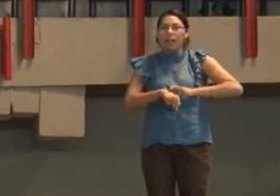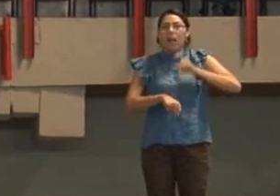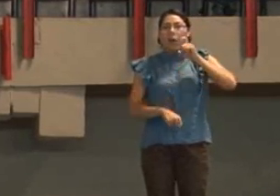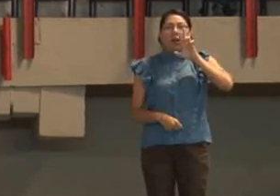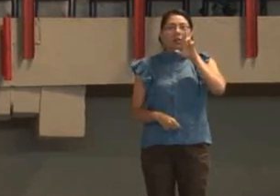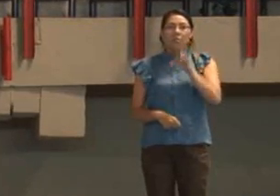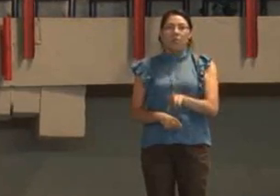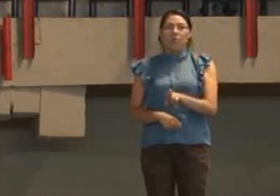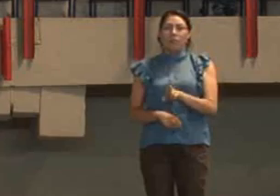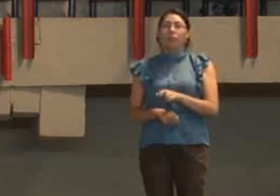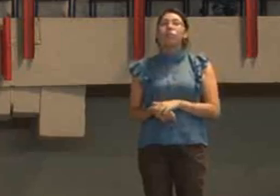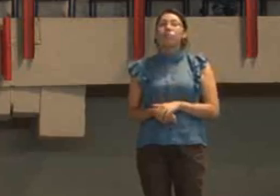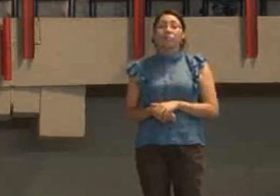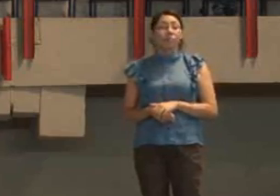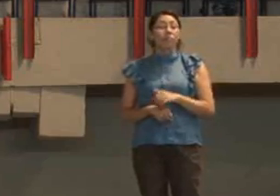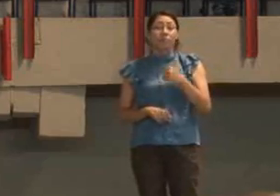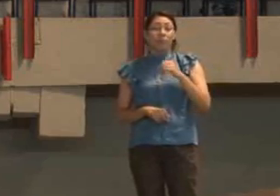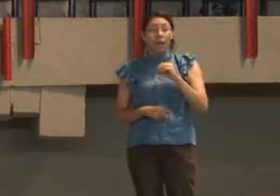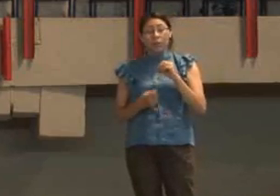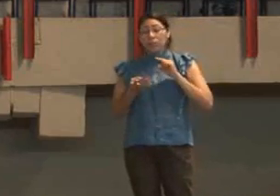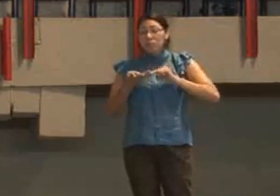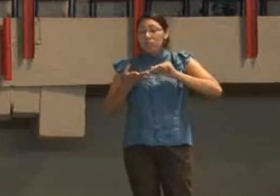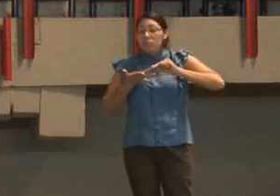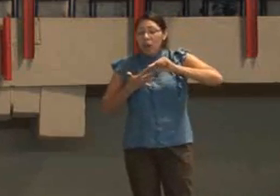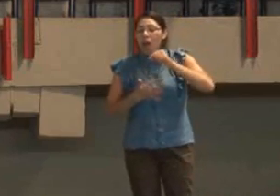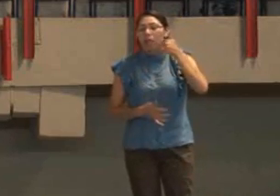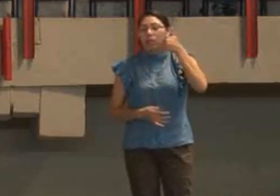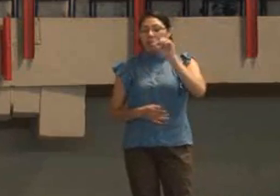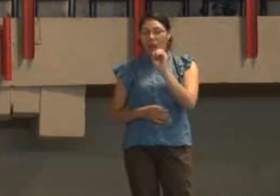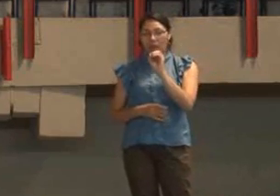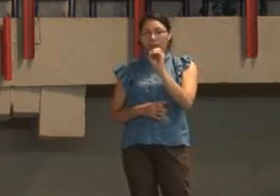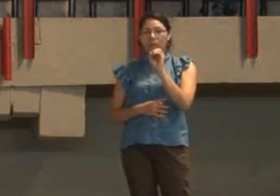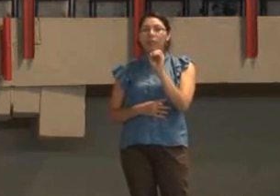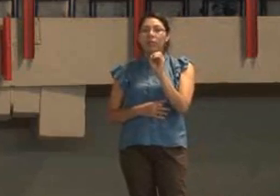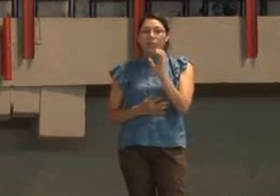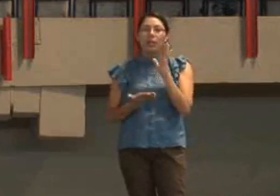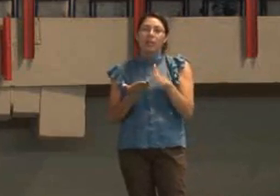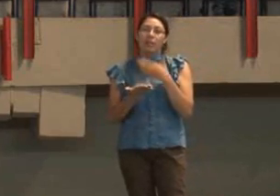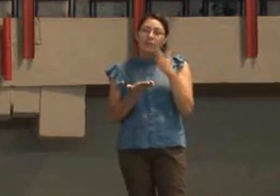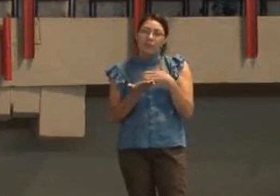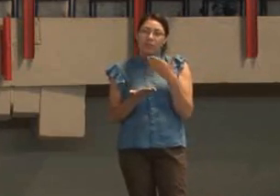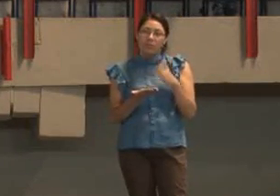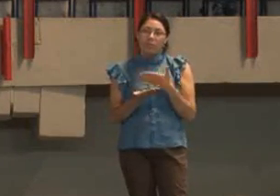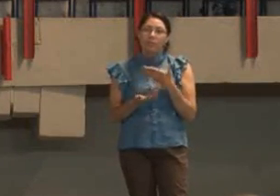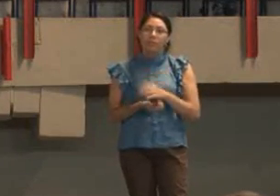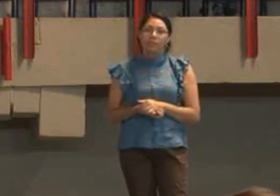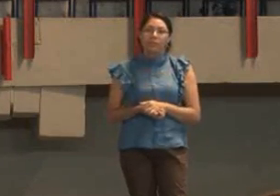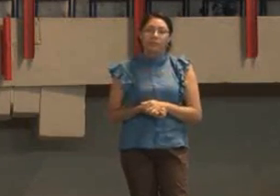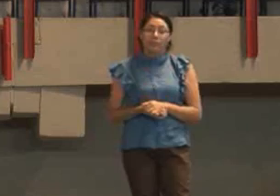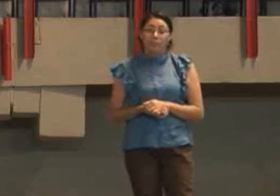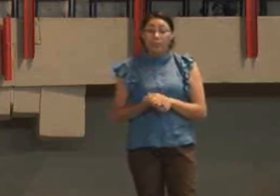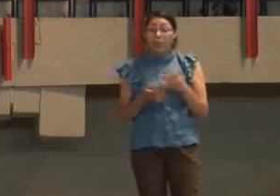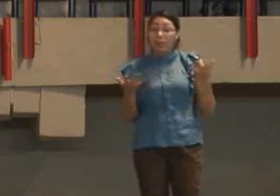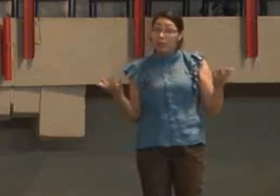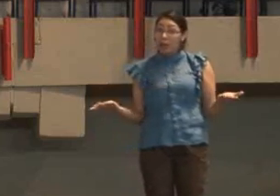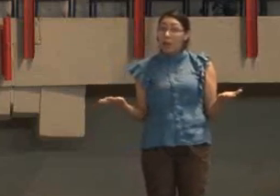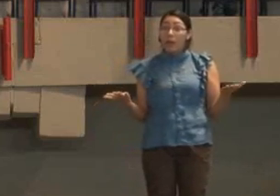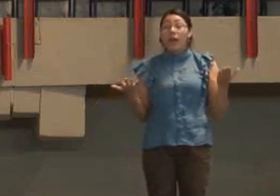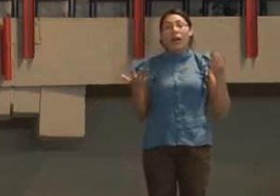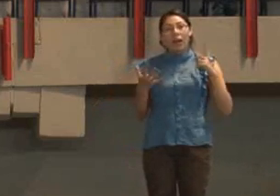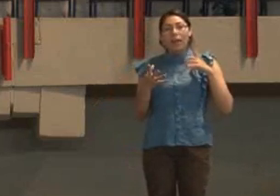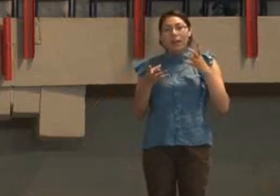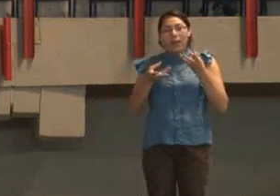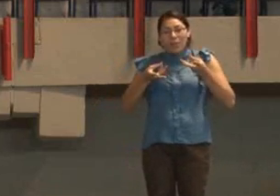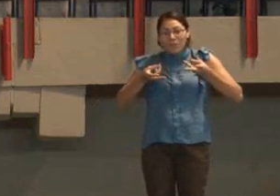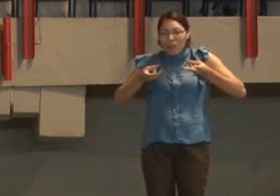9, 10. Contei de 1 em 1, cheguei à minha resposta. Eu tenho 10 livros nessa pilha. Então, vejam que fazer essa contagem,